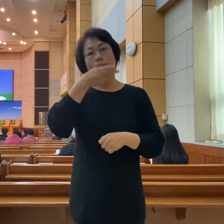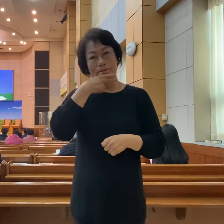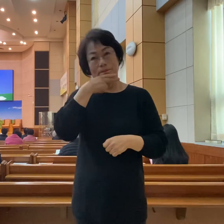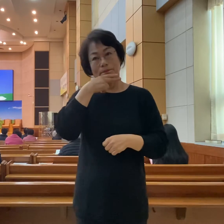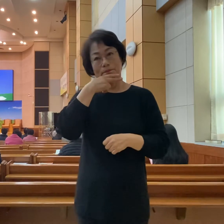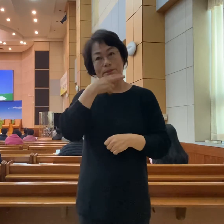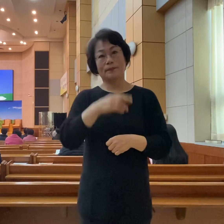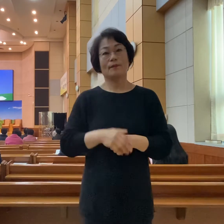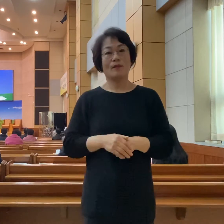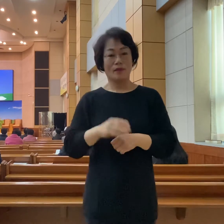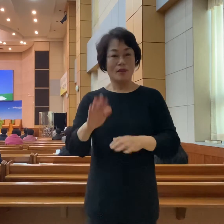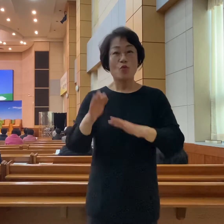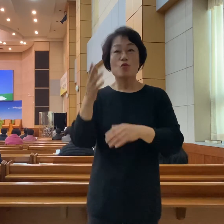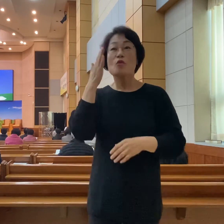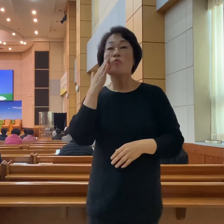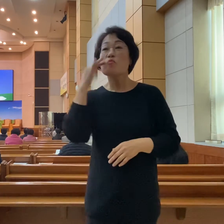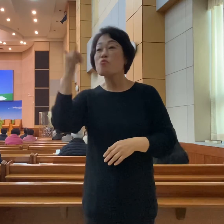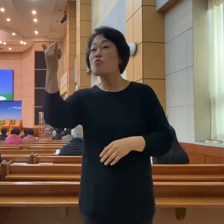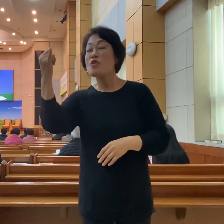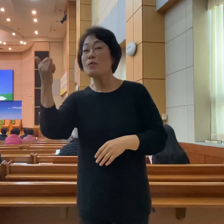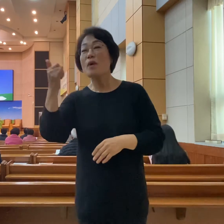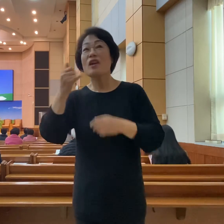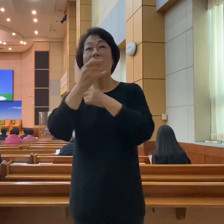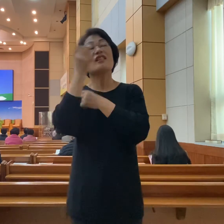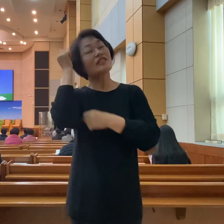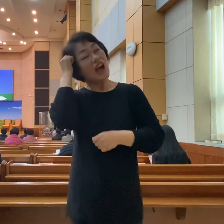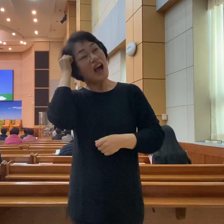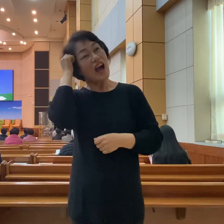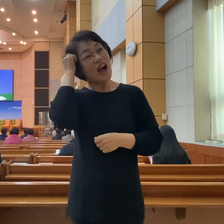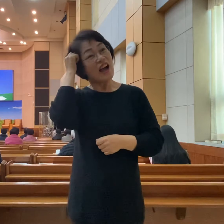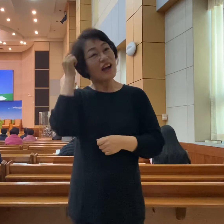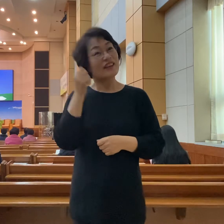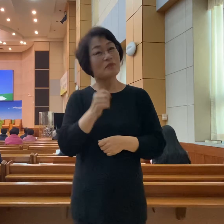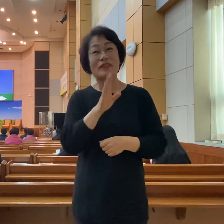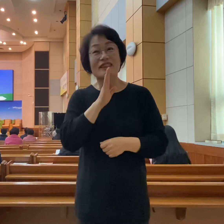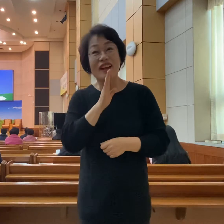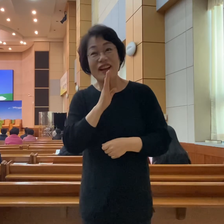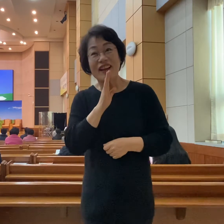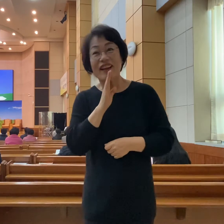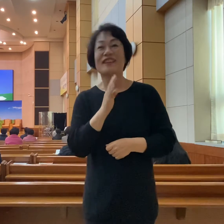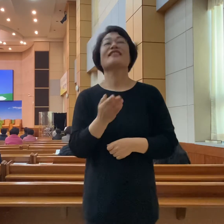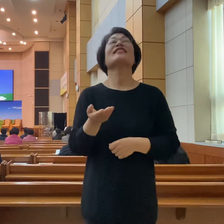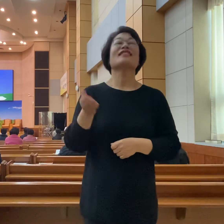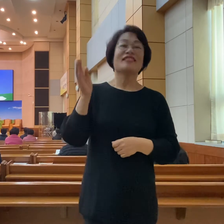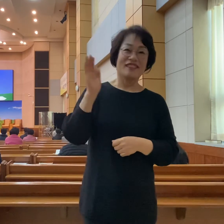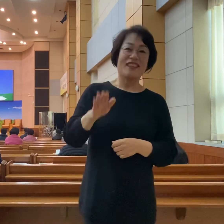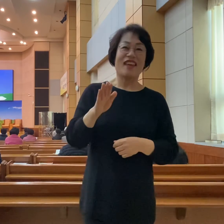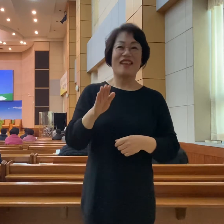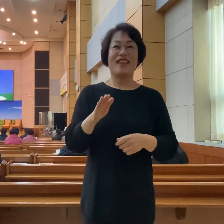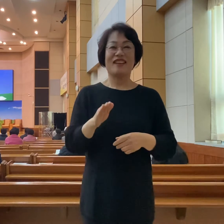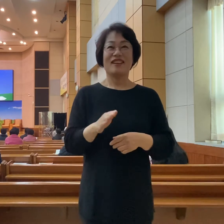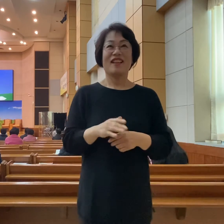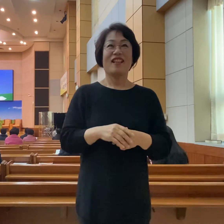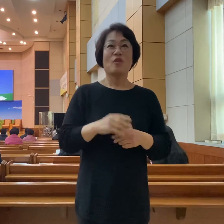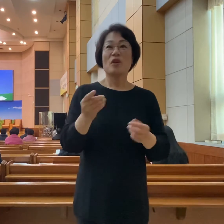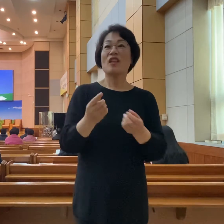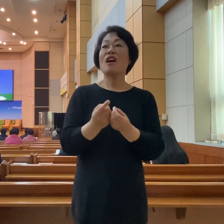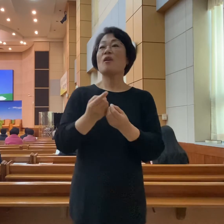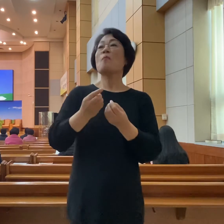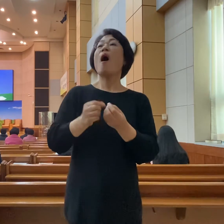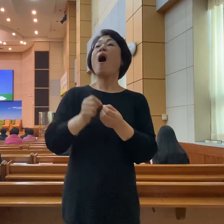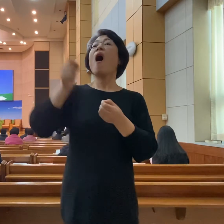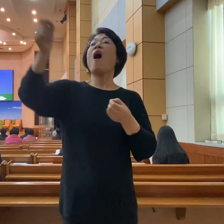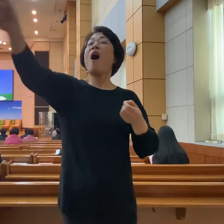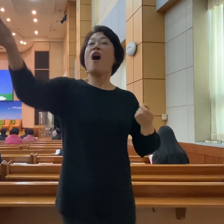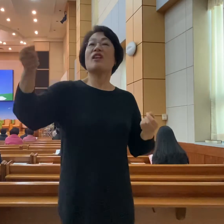우리 부모는 졸 수도 있잖아요. 주무실 수도 있잖아요. 또 떨어져 있는 그런